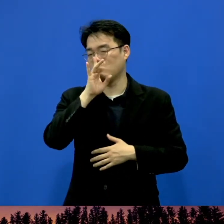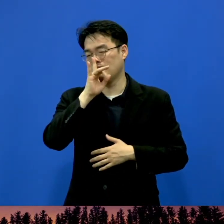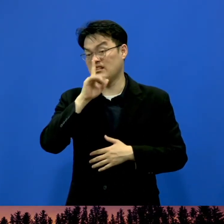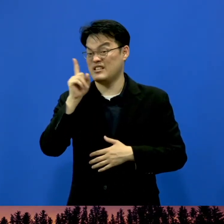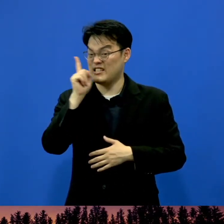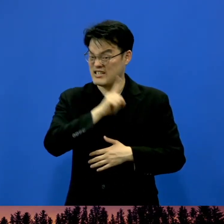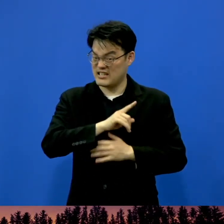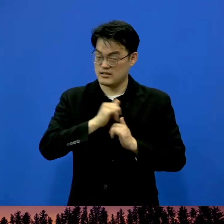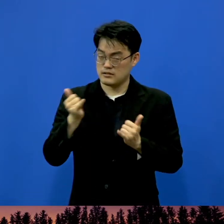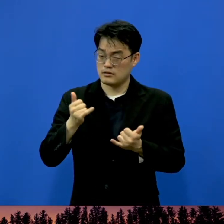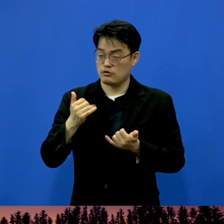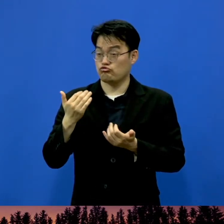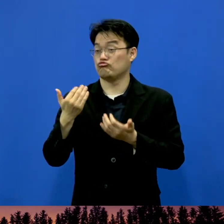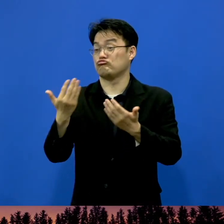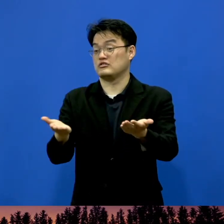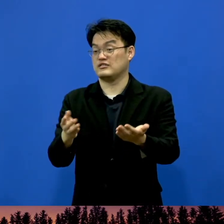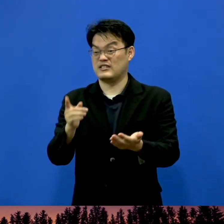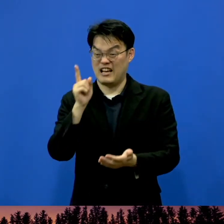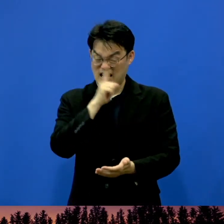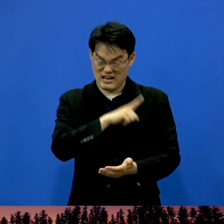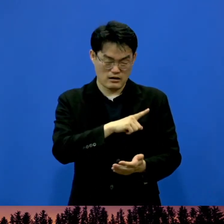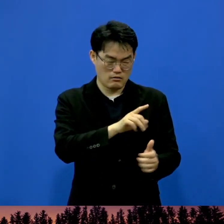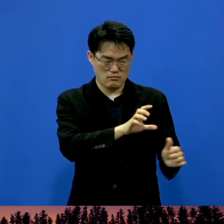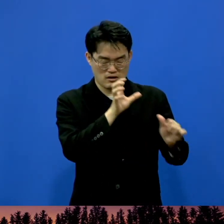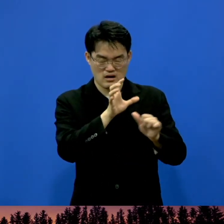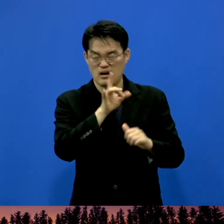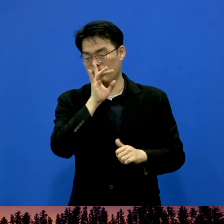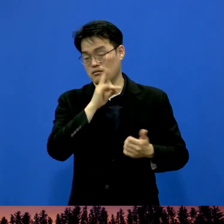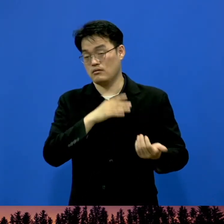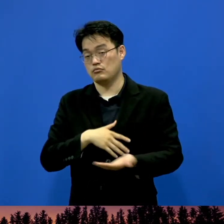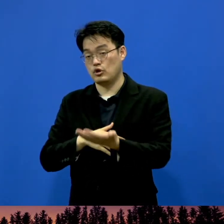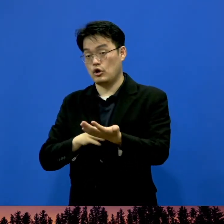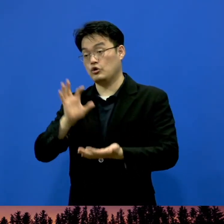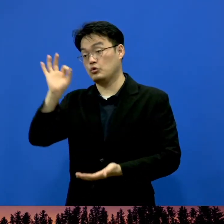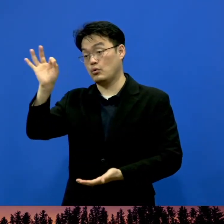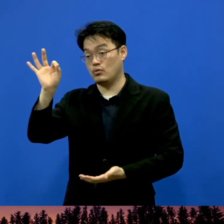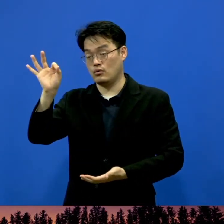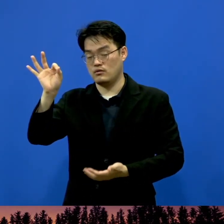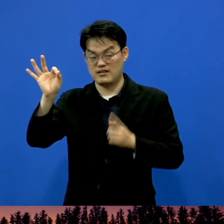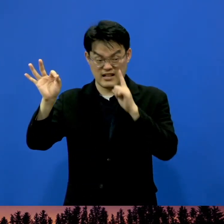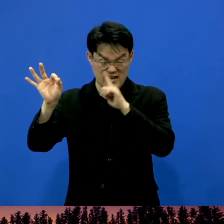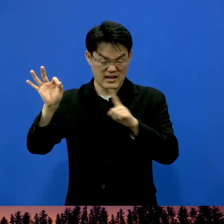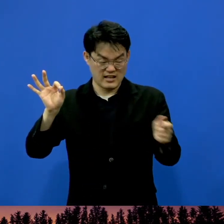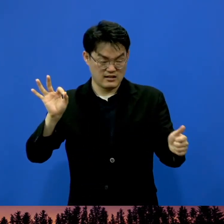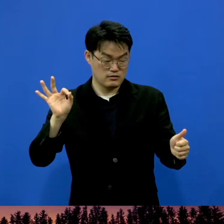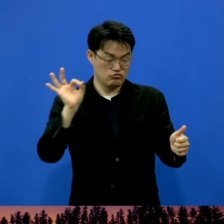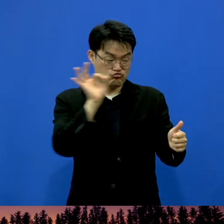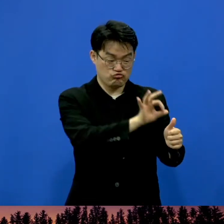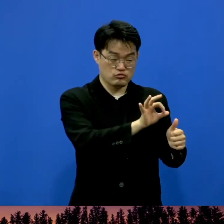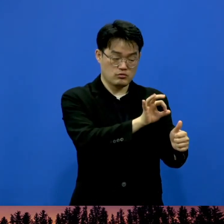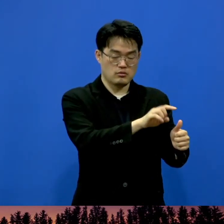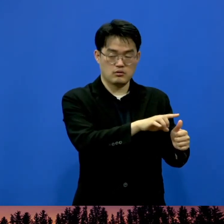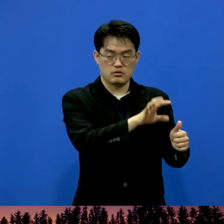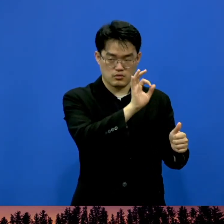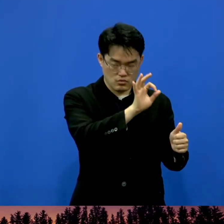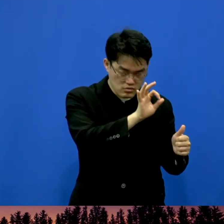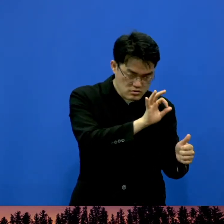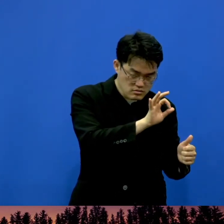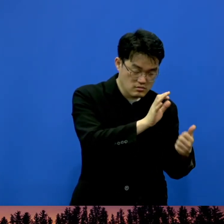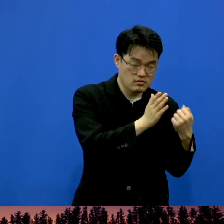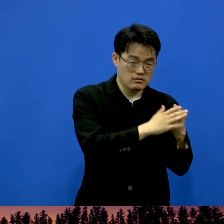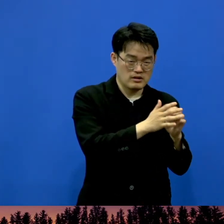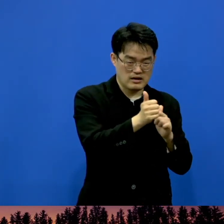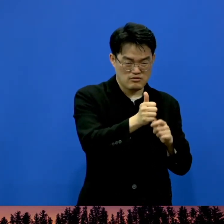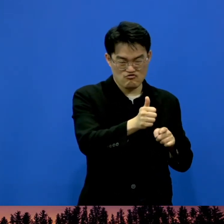악한 자에게 주시면 그게 악하게 쓰여지잖아요. 여러분 돈이 악한 자에게 들어가면 어때요, 여러분? 사람을 죽이는 겁니다. 사람을